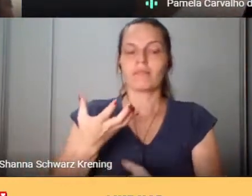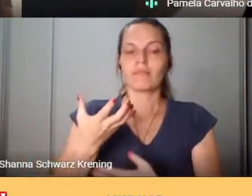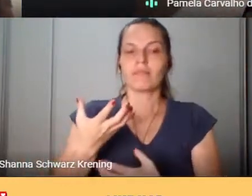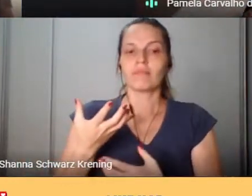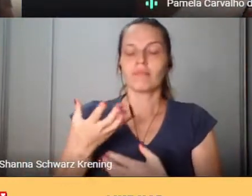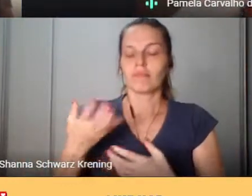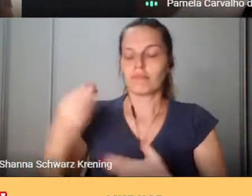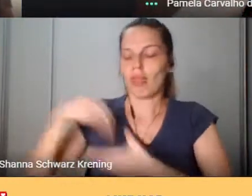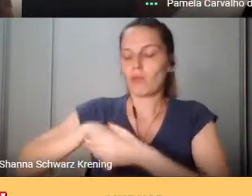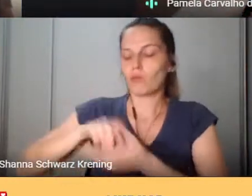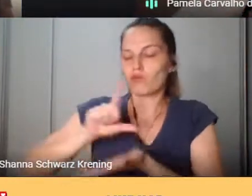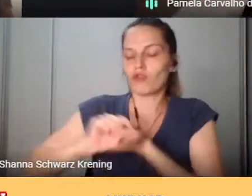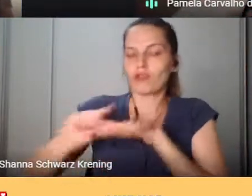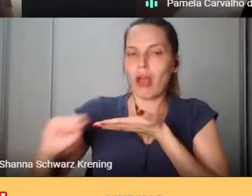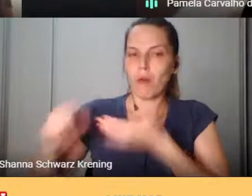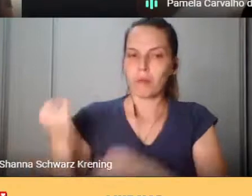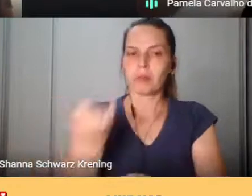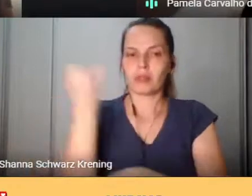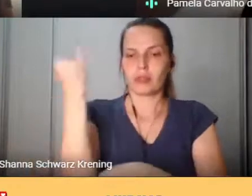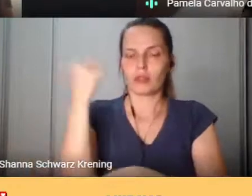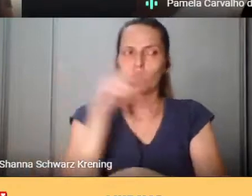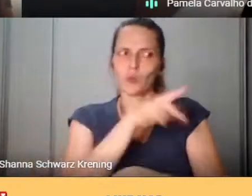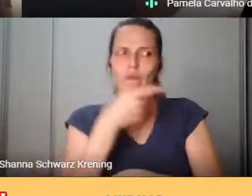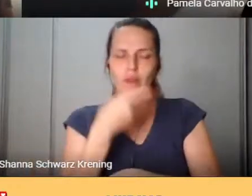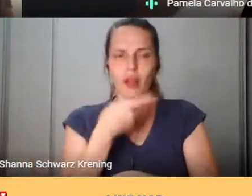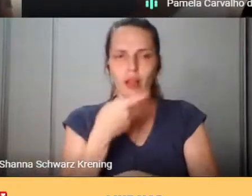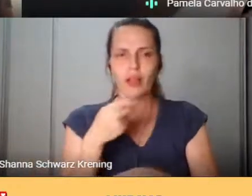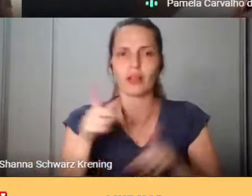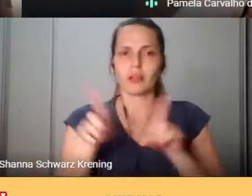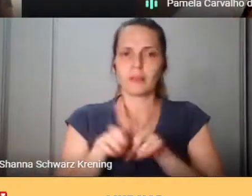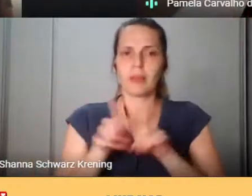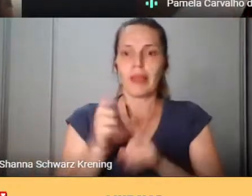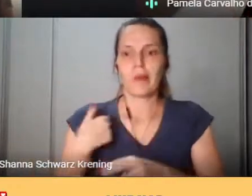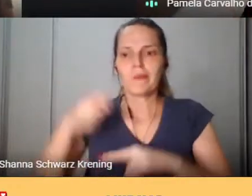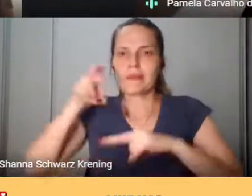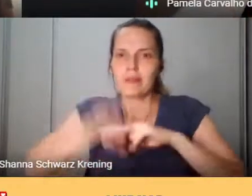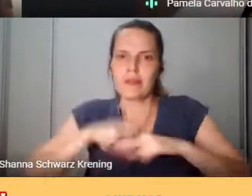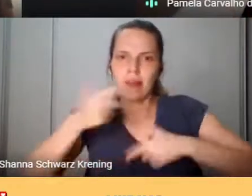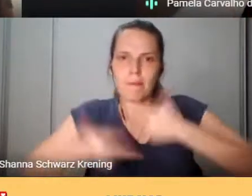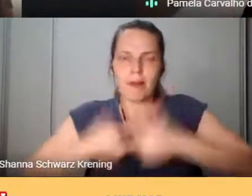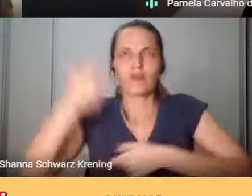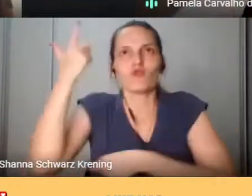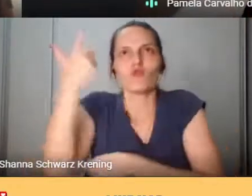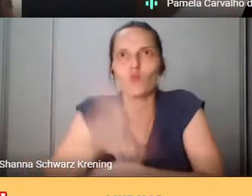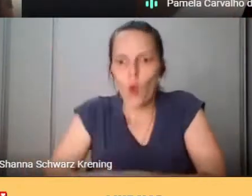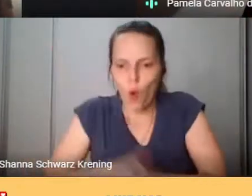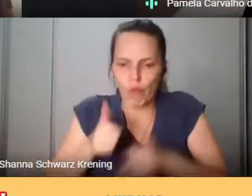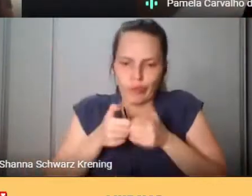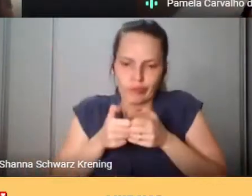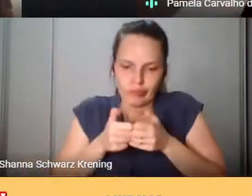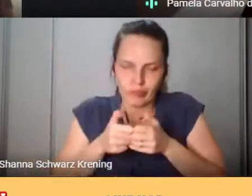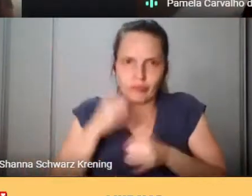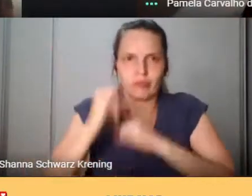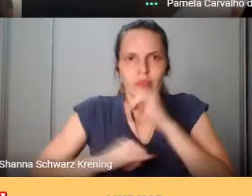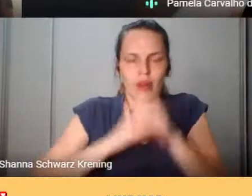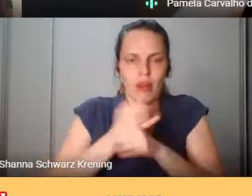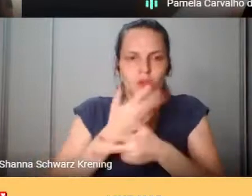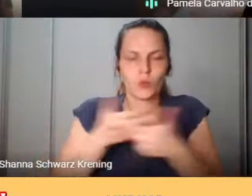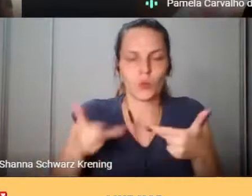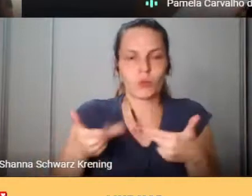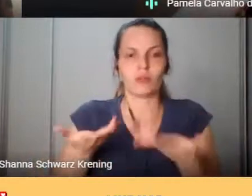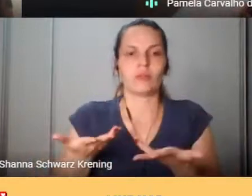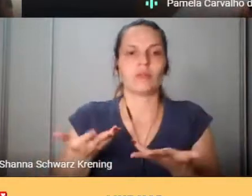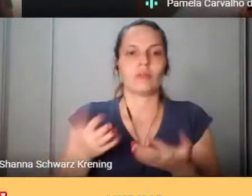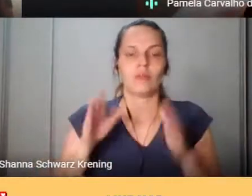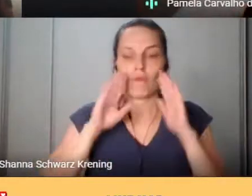se acredita também. Isso que tu traz já, daí eu vou sentar para trabalhar e vou ter que usar de novo também, né? O foco durante o uso, então, evitar